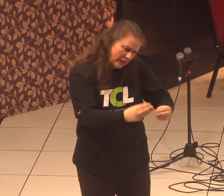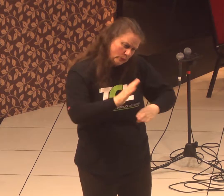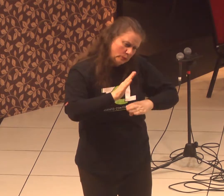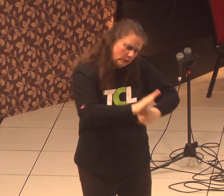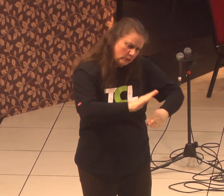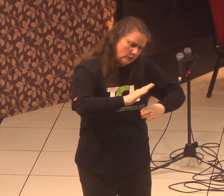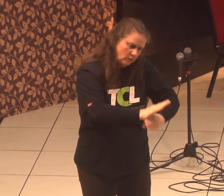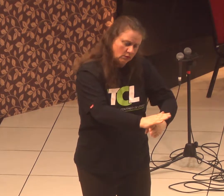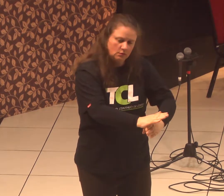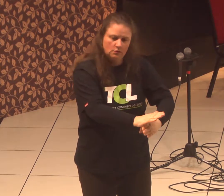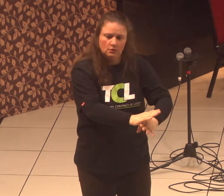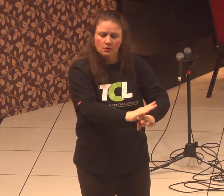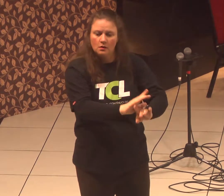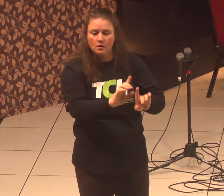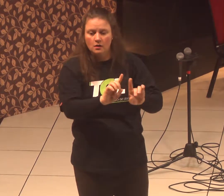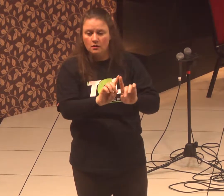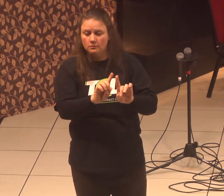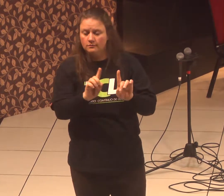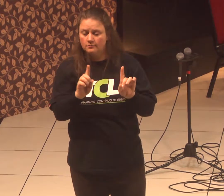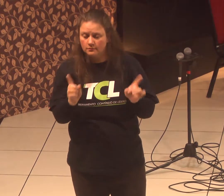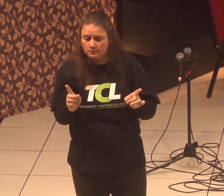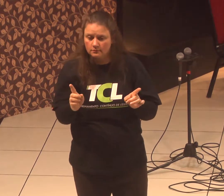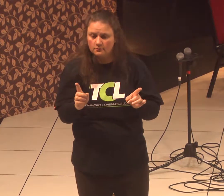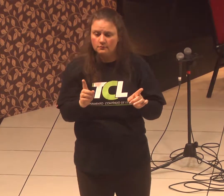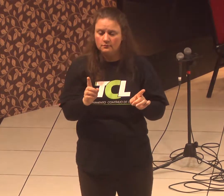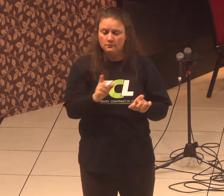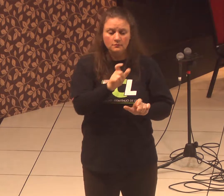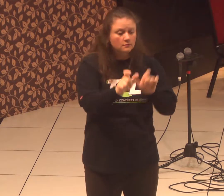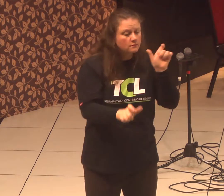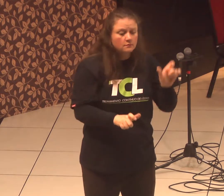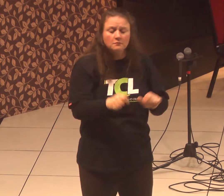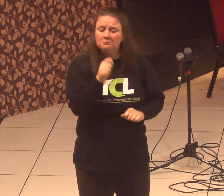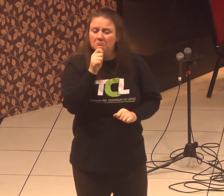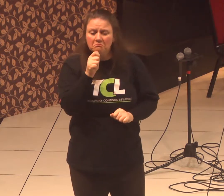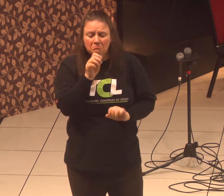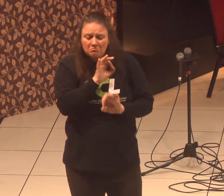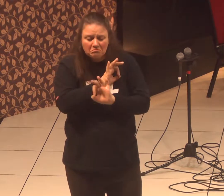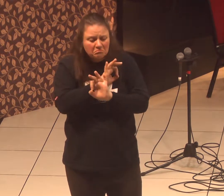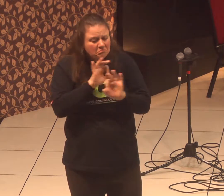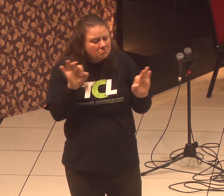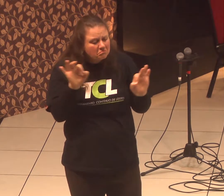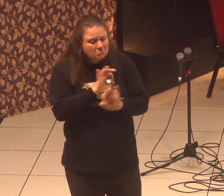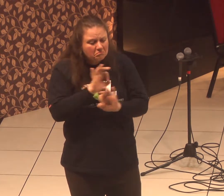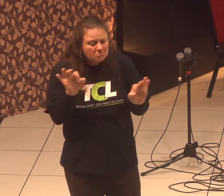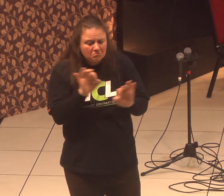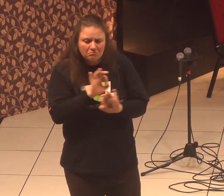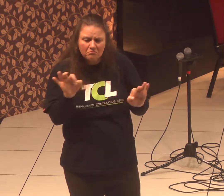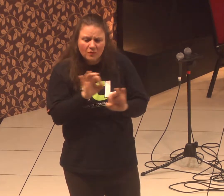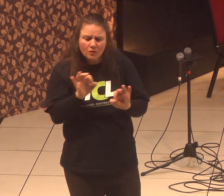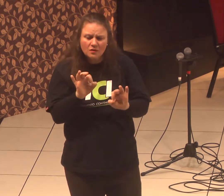No entanto, essas pessoas ainda não se deram conta de